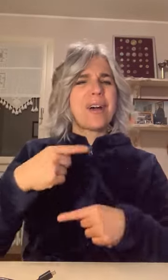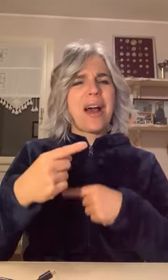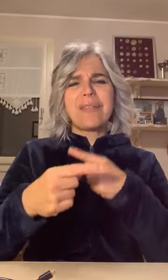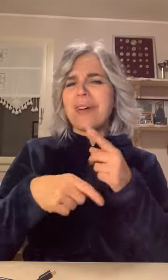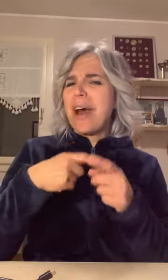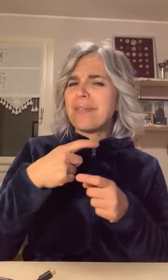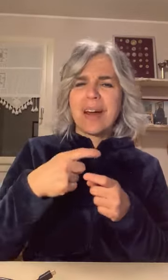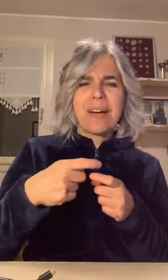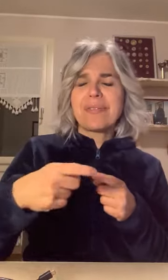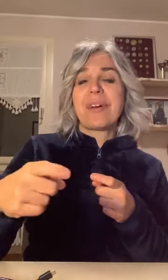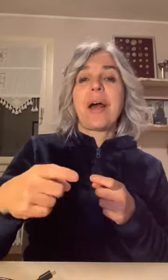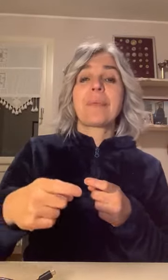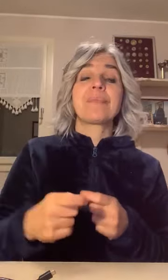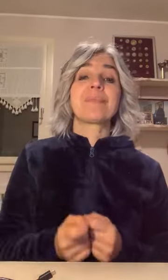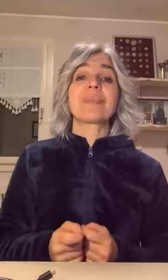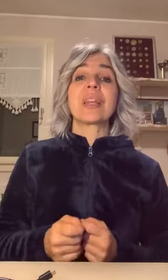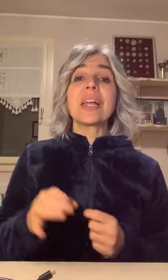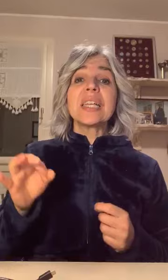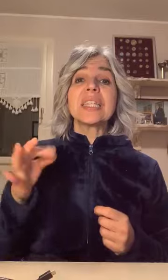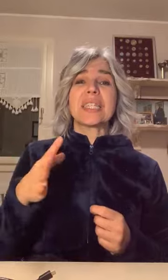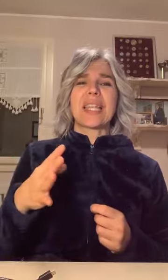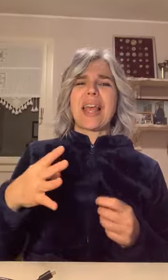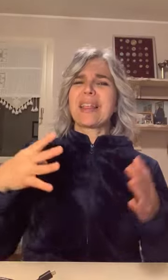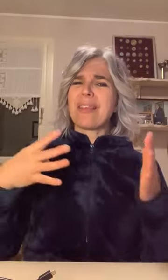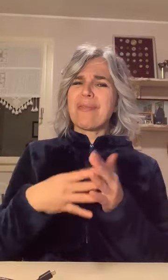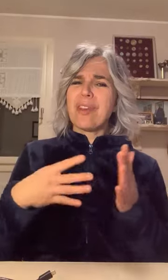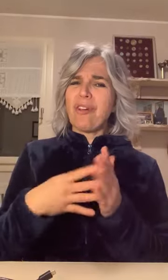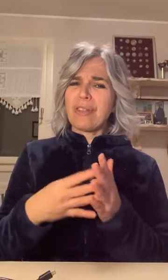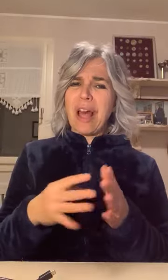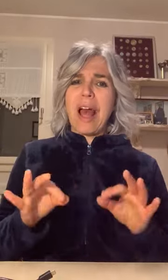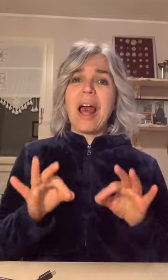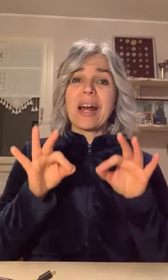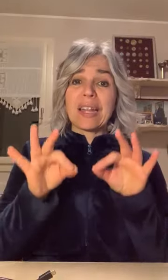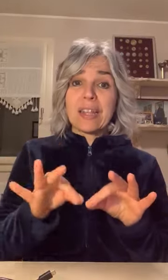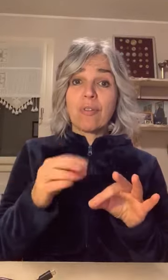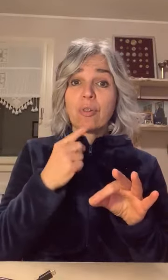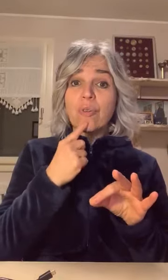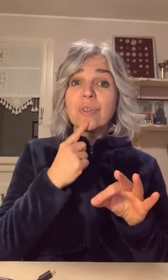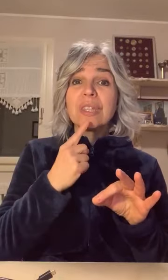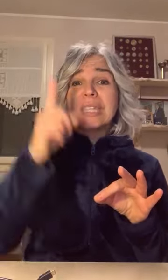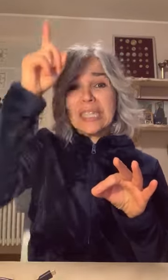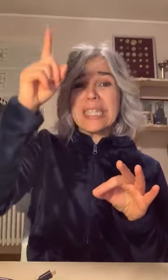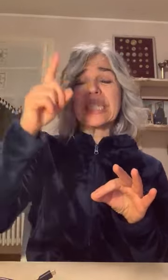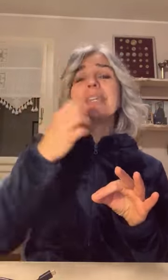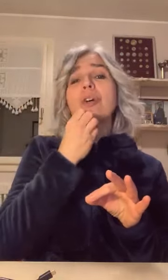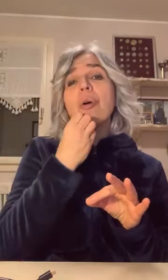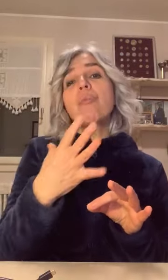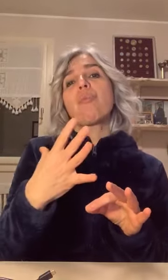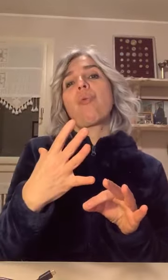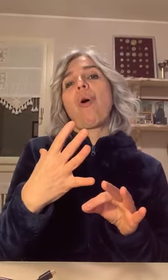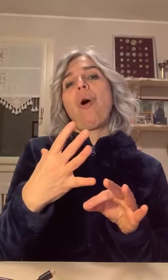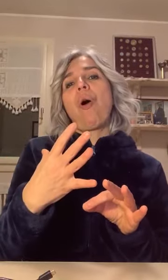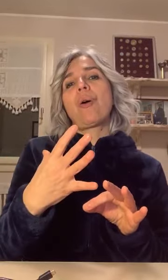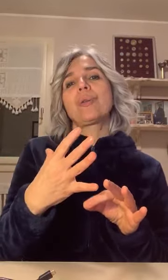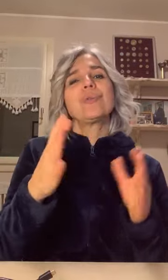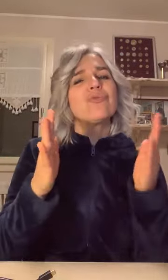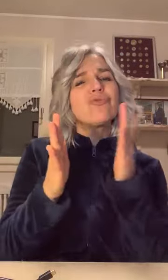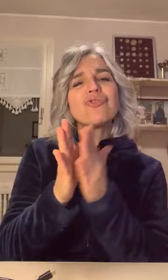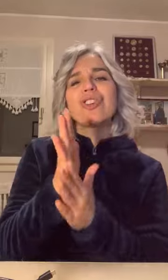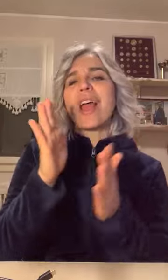ci va bene è più facile e più semplice lodare il Signore. No, celebrate il Signore, perché Egli è buono, il Signore